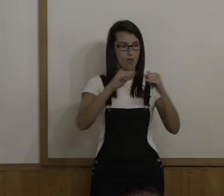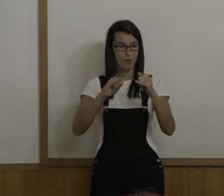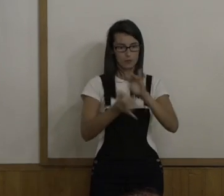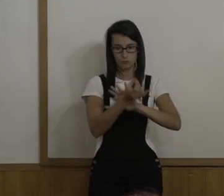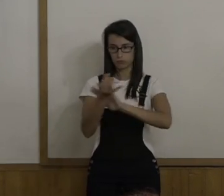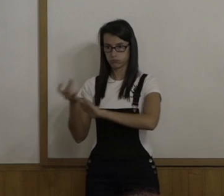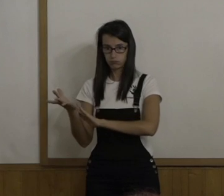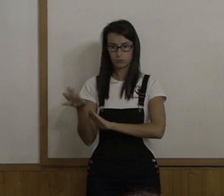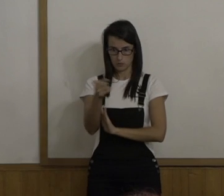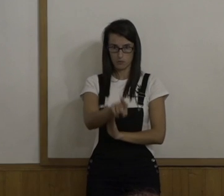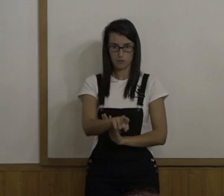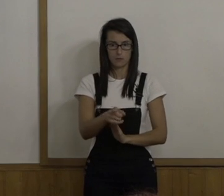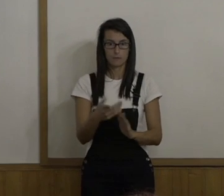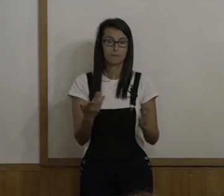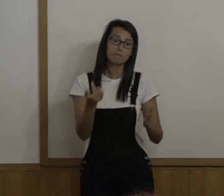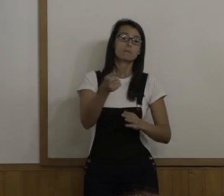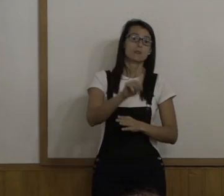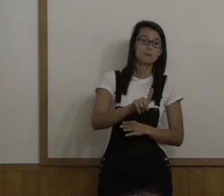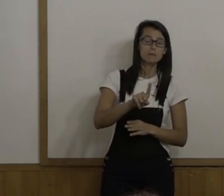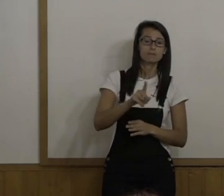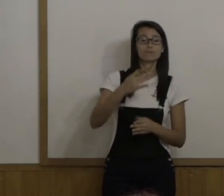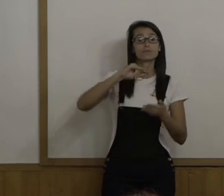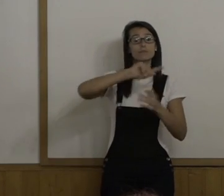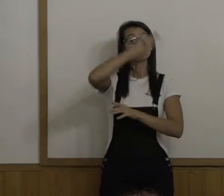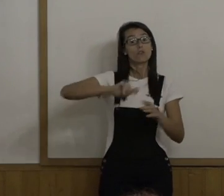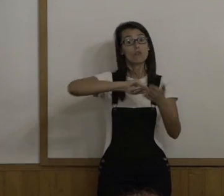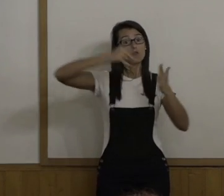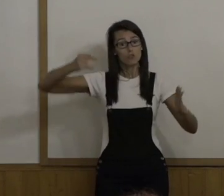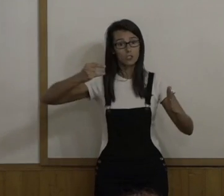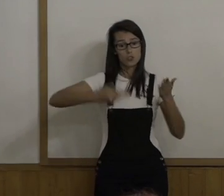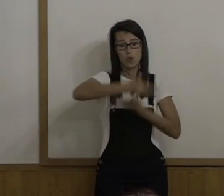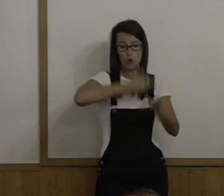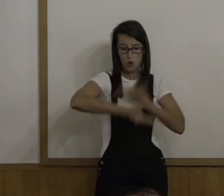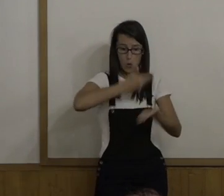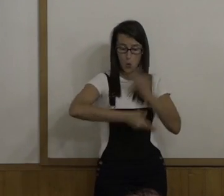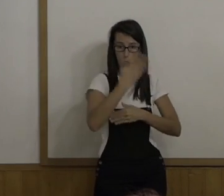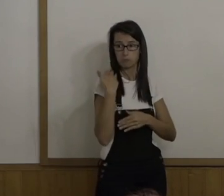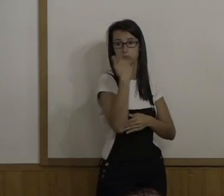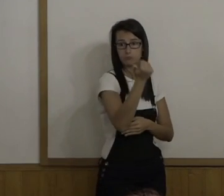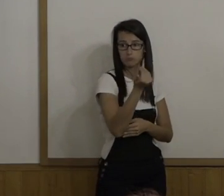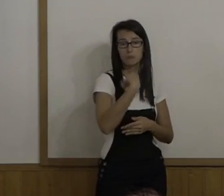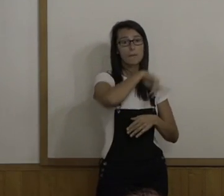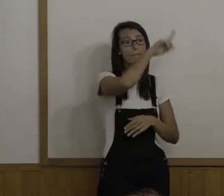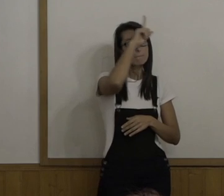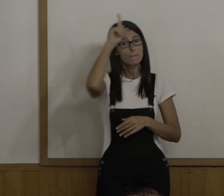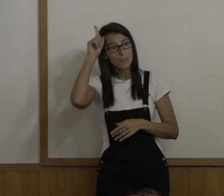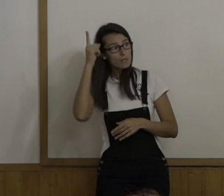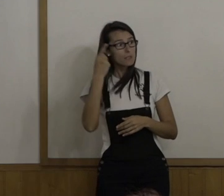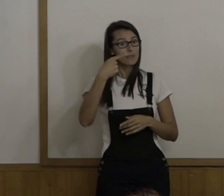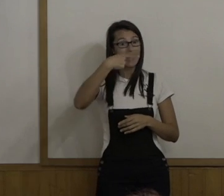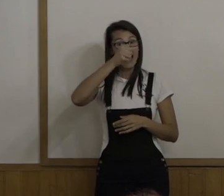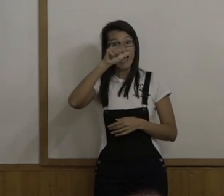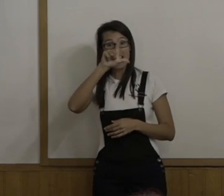Y cuando hemos tenido una colaboración con Funteso, como él dijo en Madrid, en la Sala Galileo Galilei, en